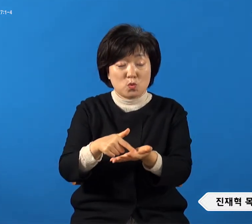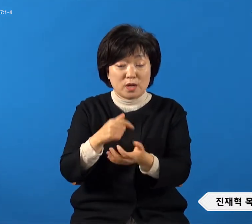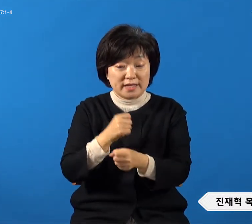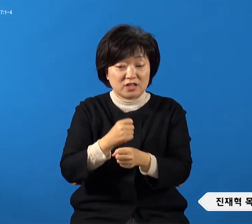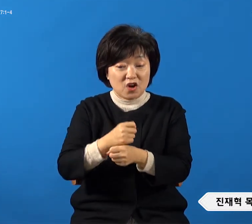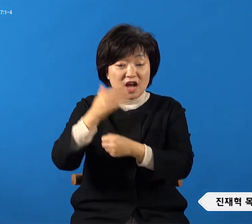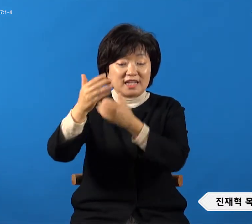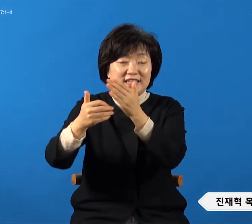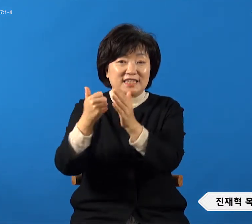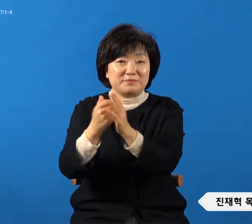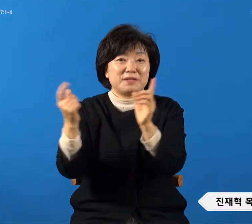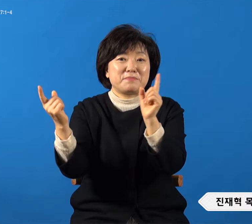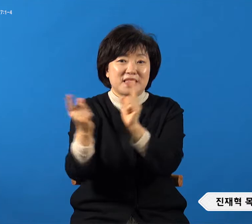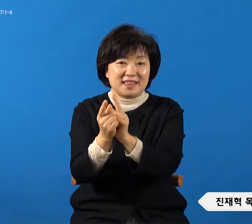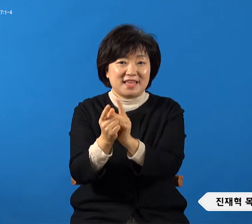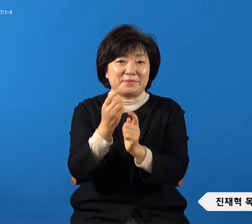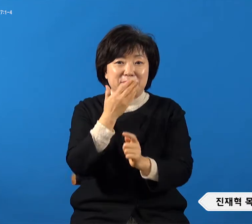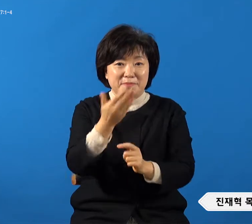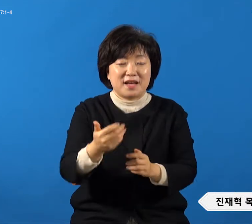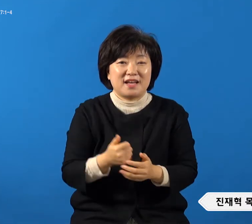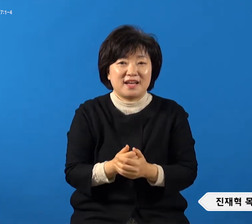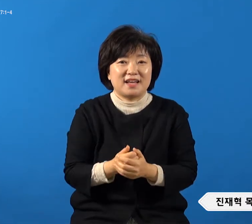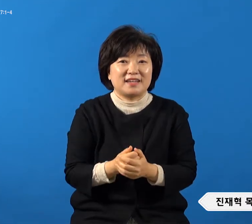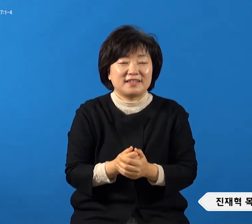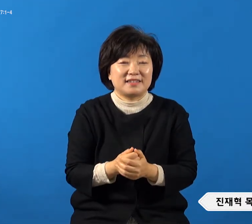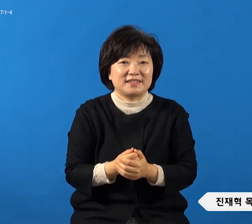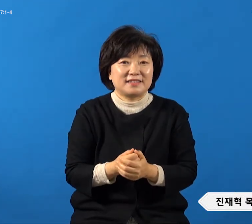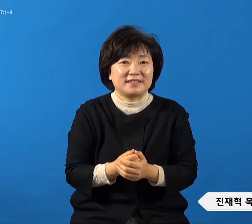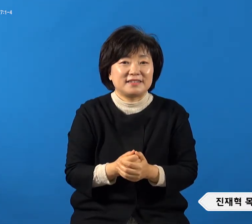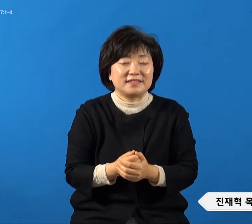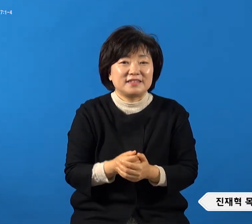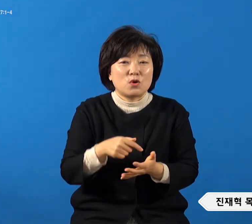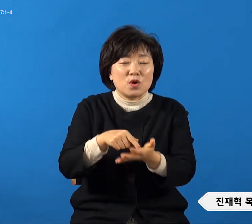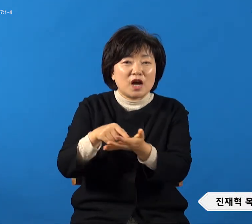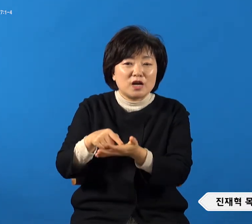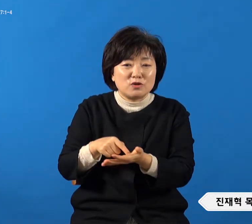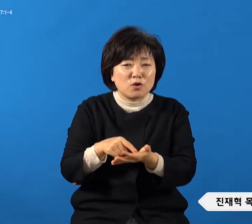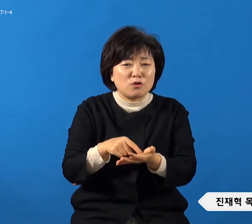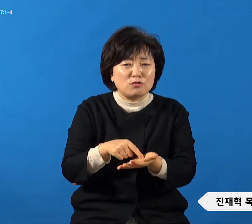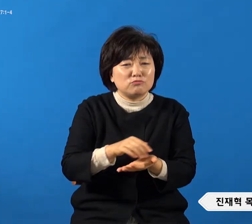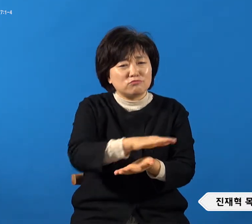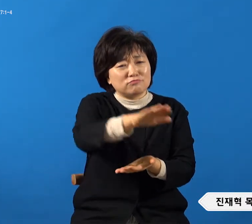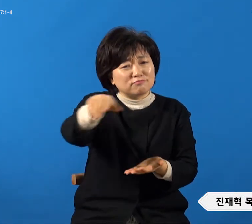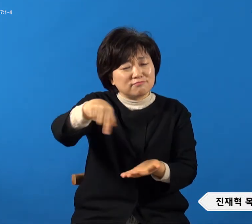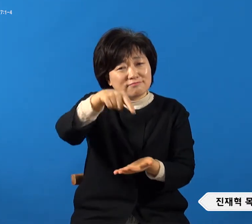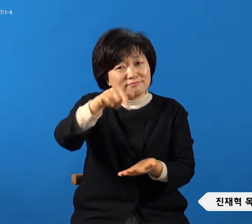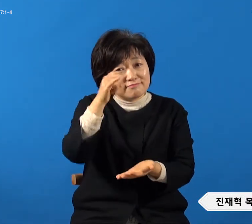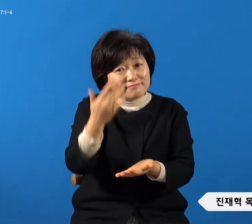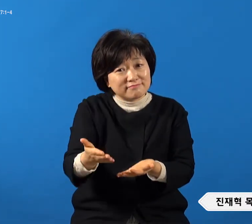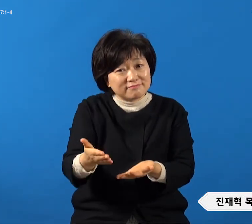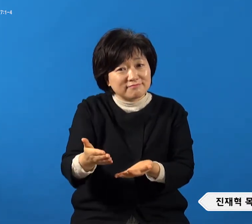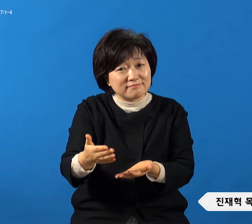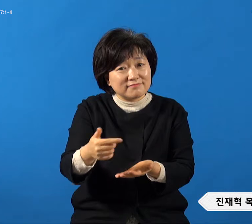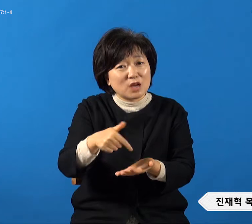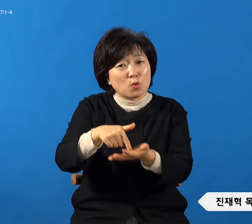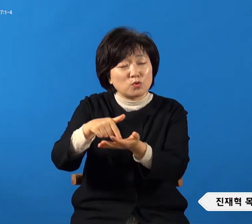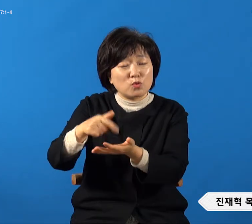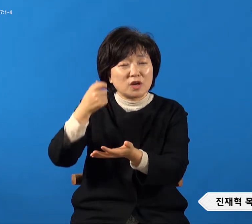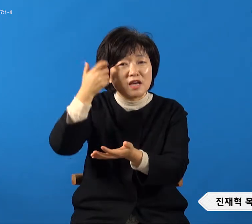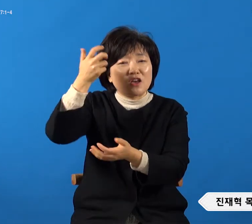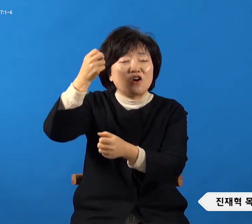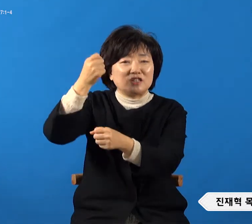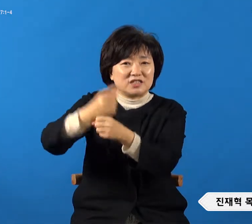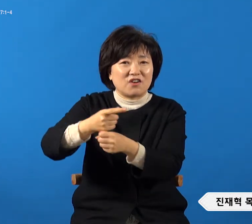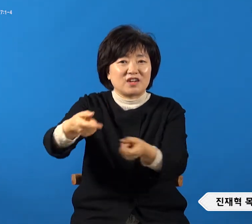우리는 하나님을 만납니다. 우리 가운데 그런 외로움 가운데 있는 분들이 계십니까? 오늘 그 고독의